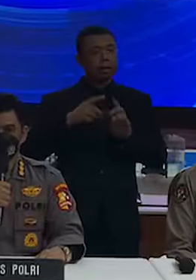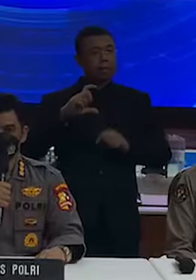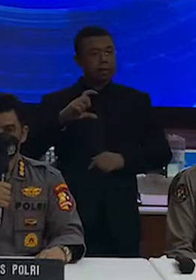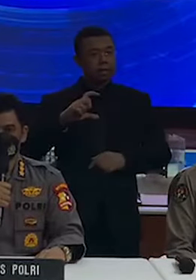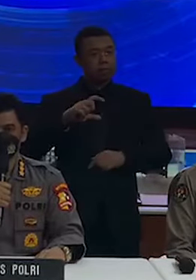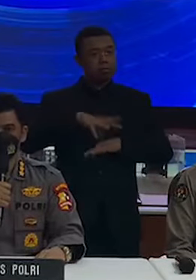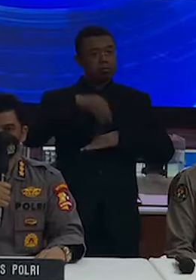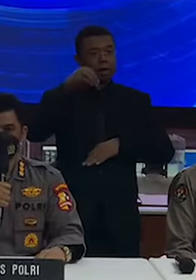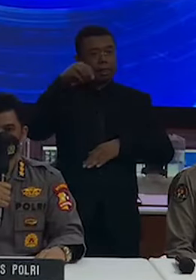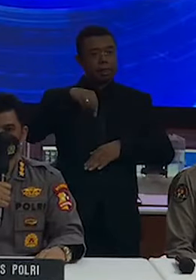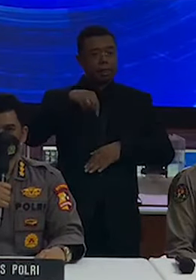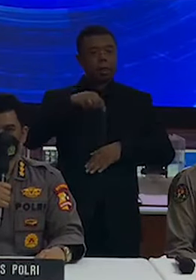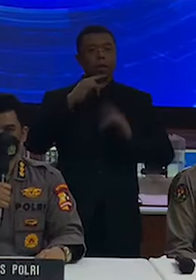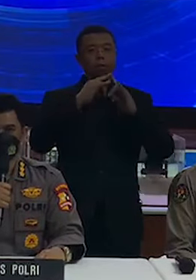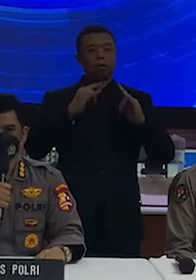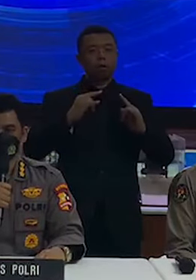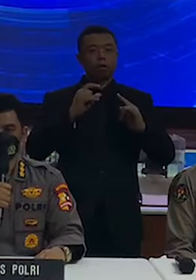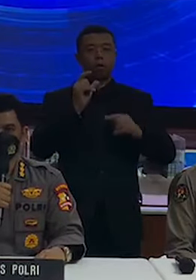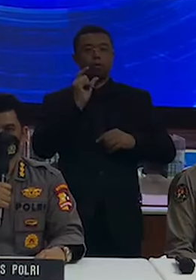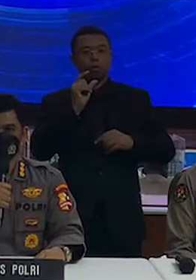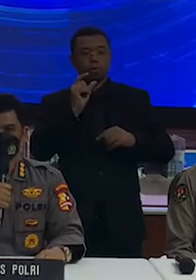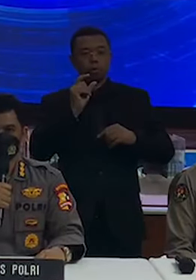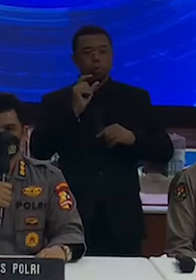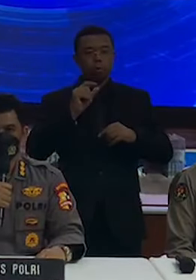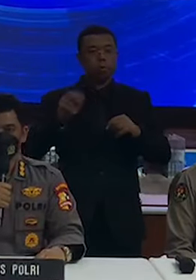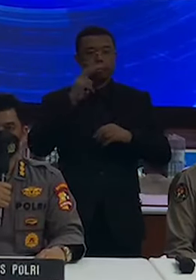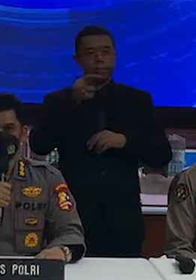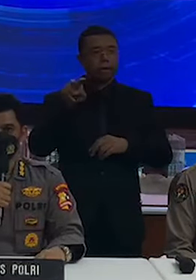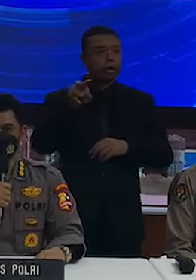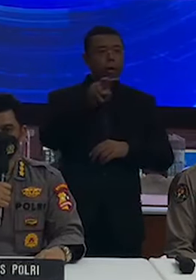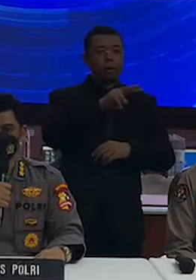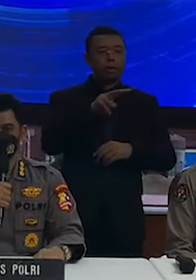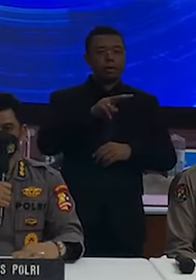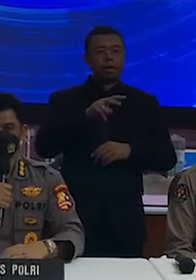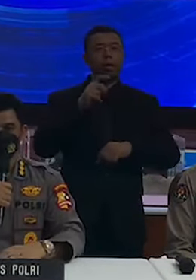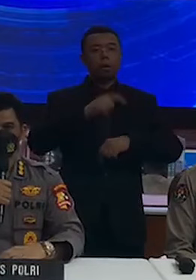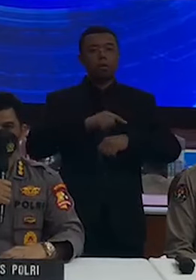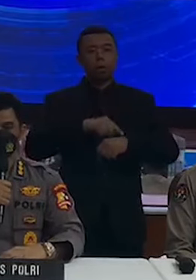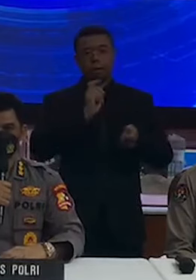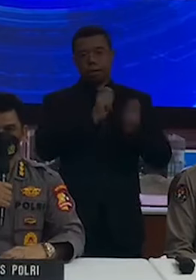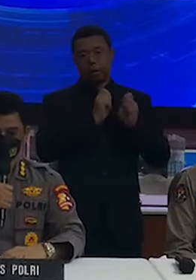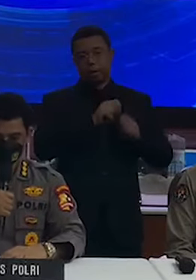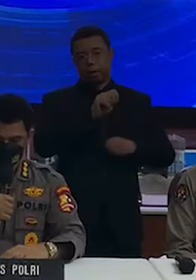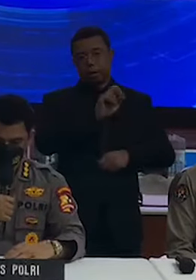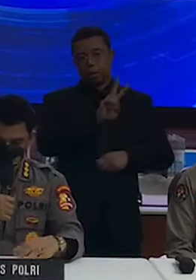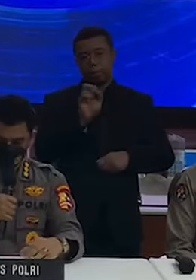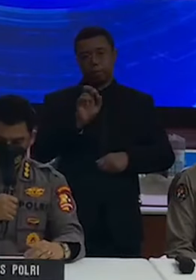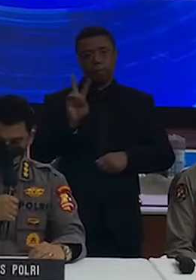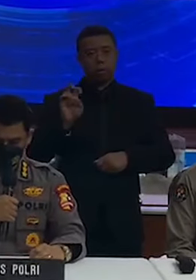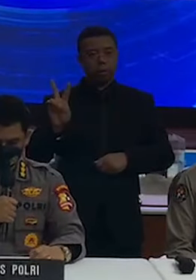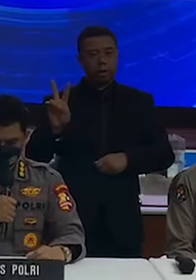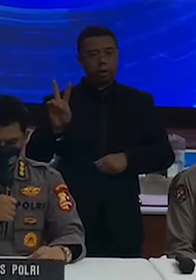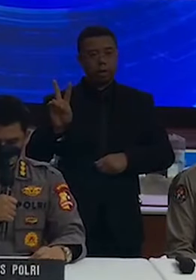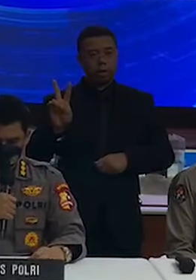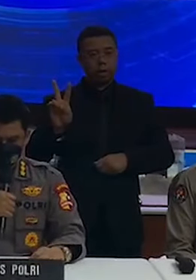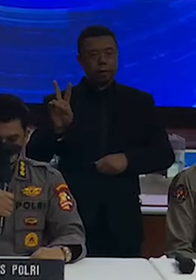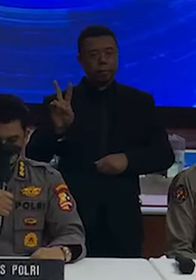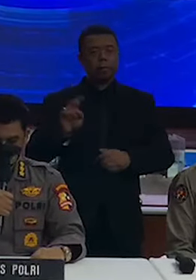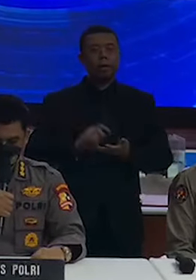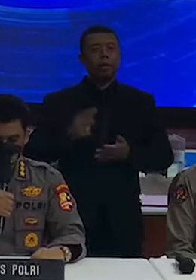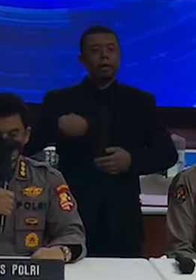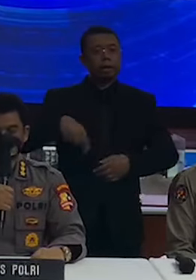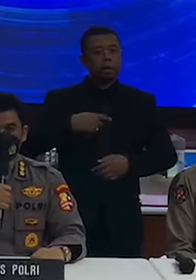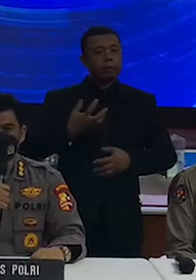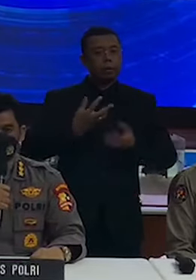dan merupakan pusat posko operasi ketupat tahun 2022.